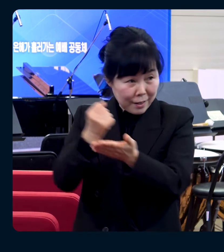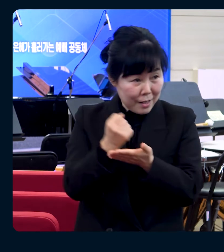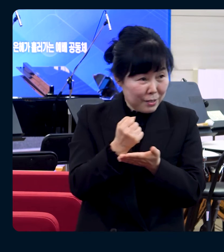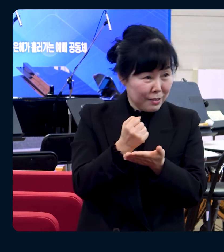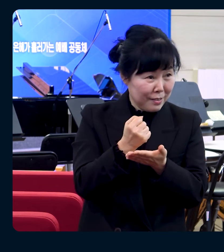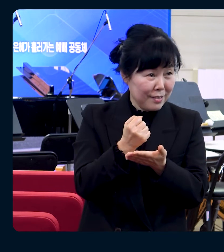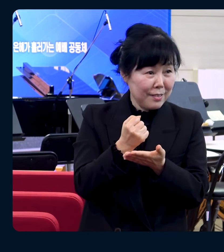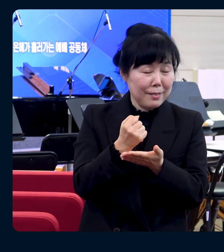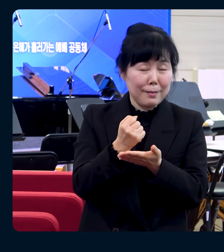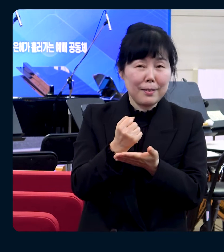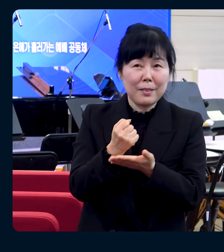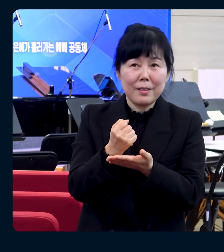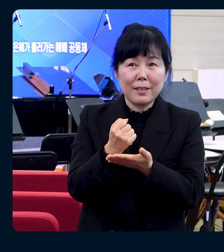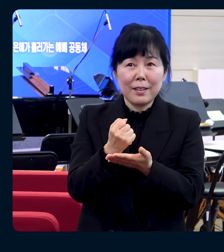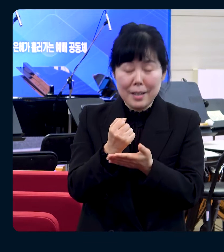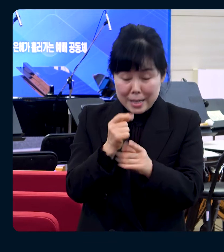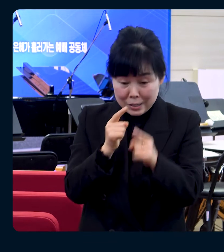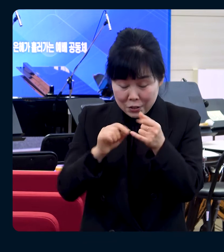언약을 받고